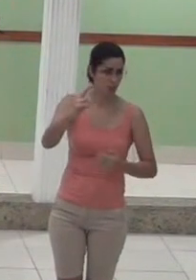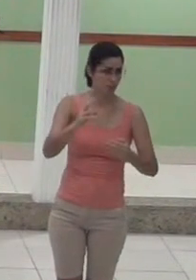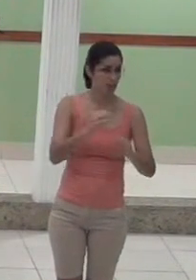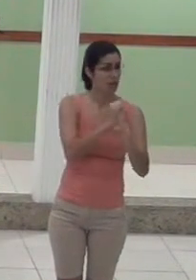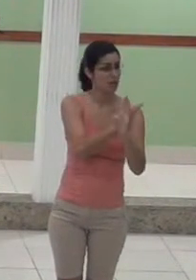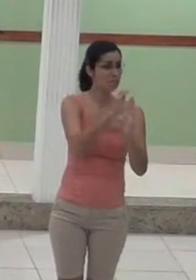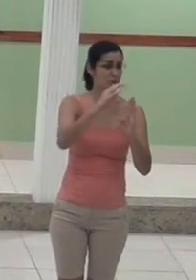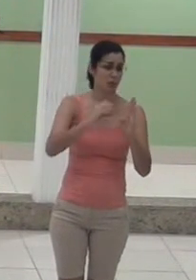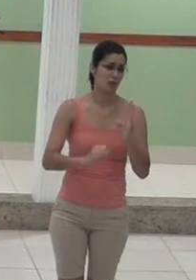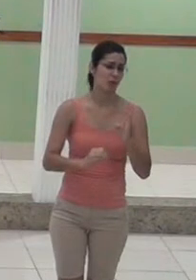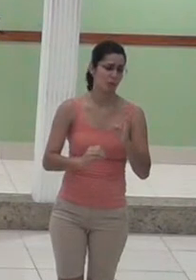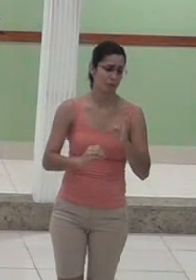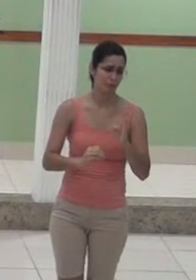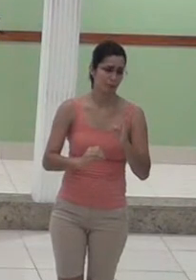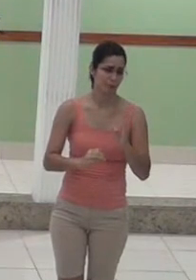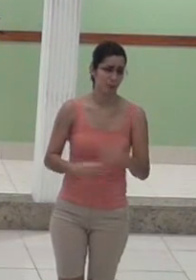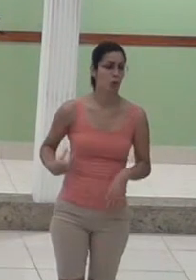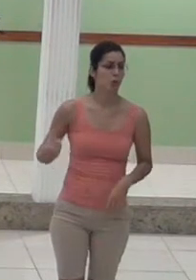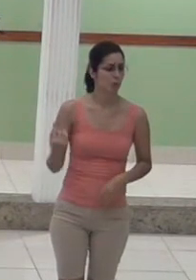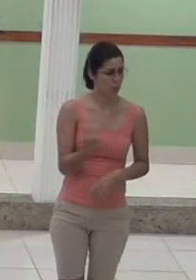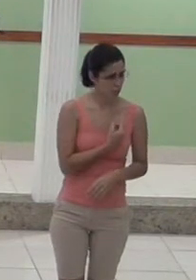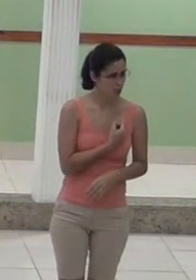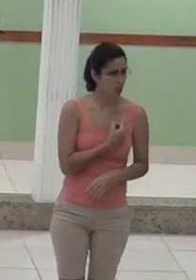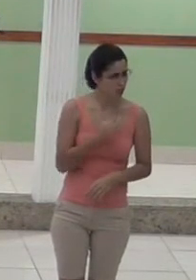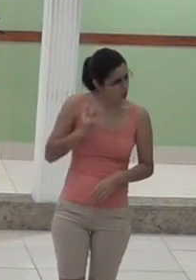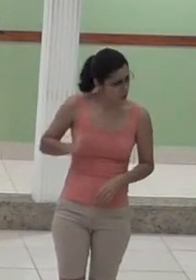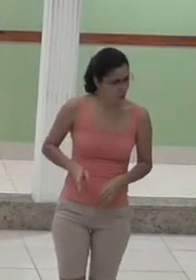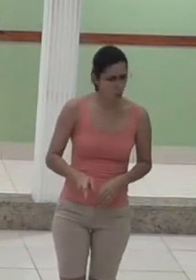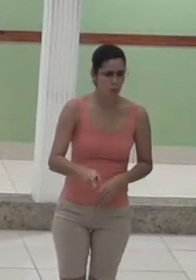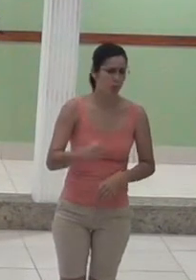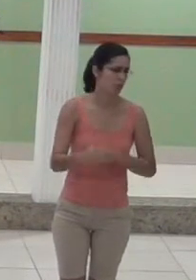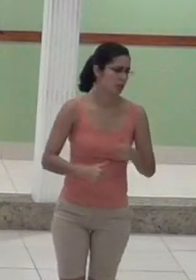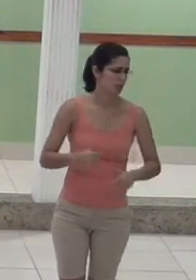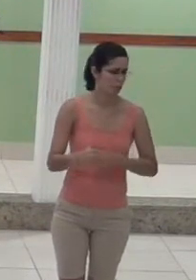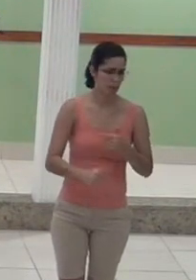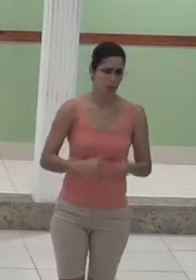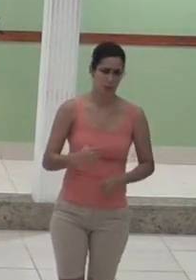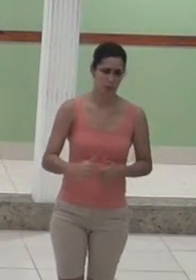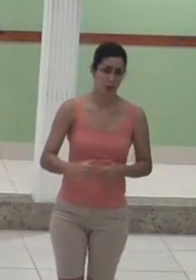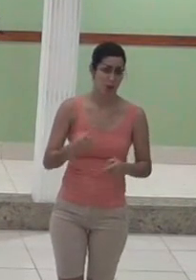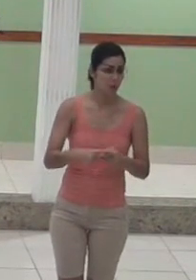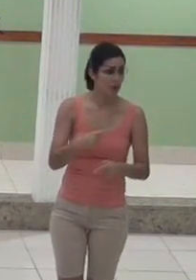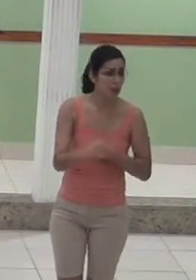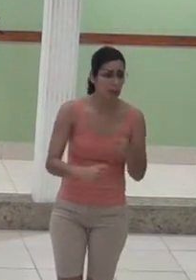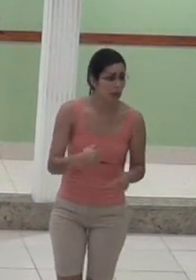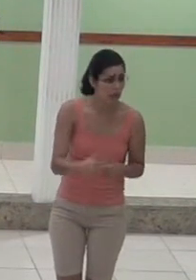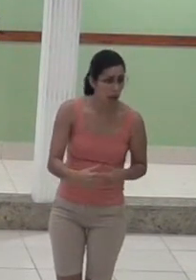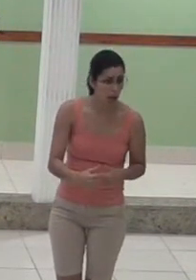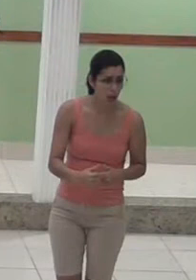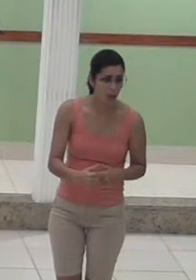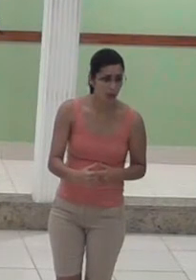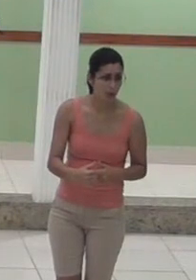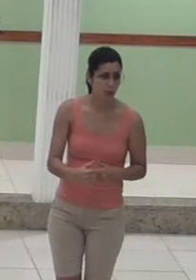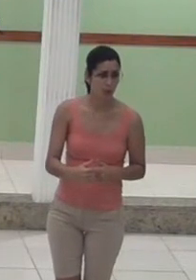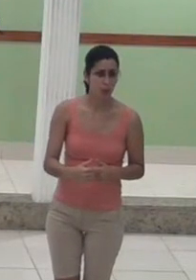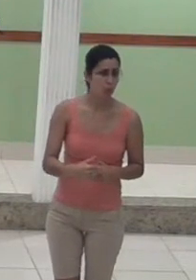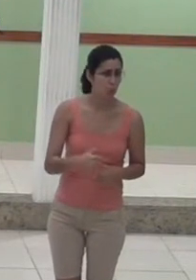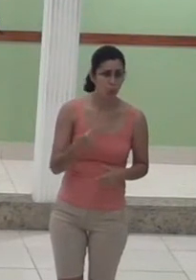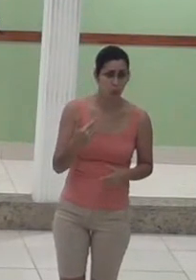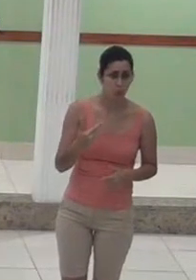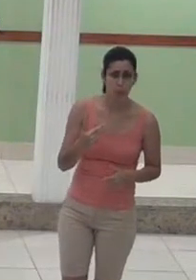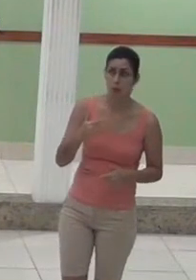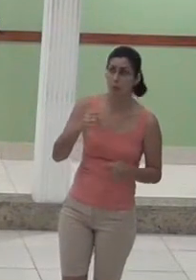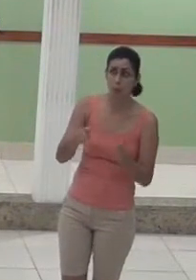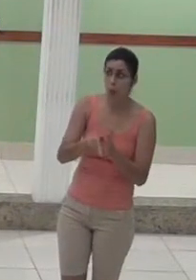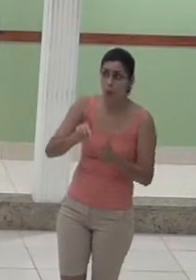em Cidade Oceã, vamos continuar este trabalho porque é de Deus e não é de homem